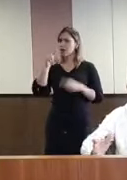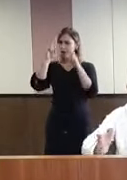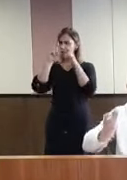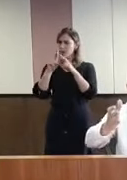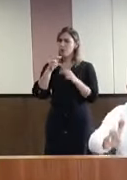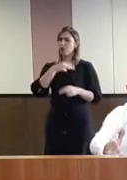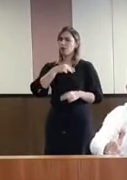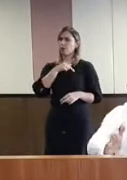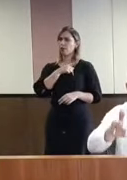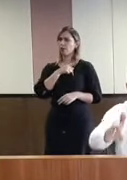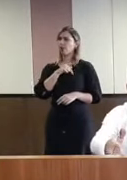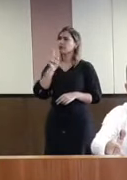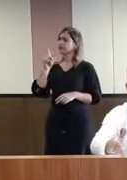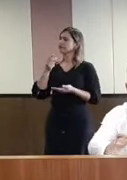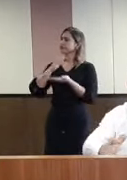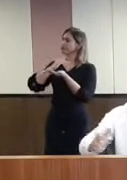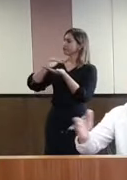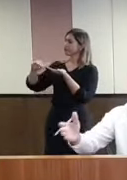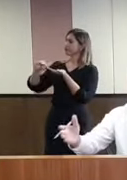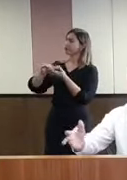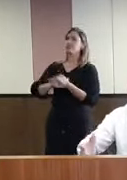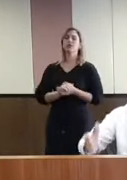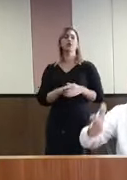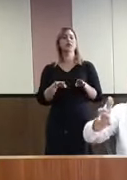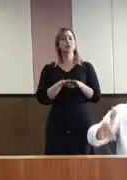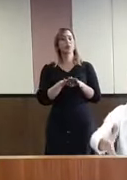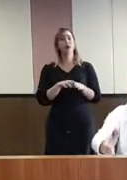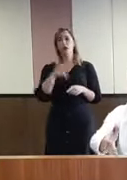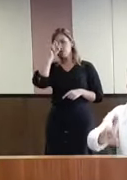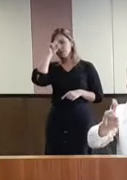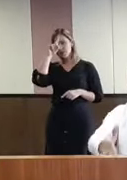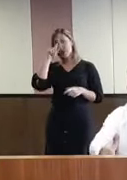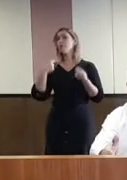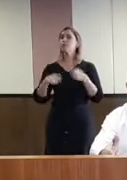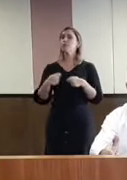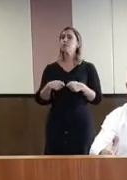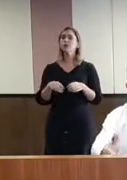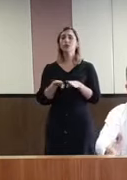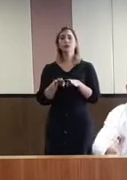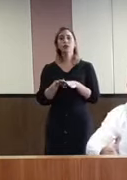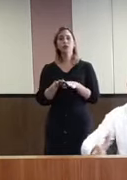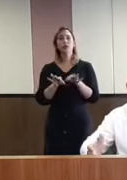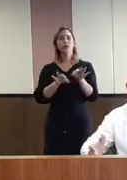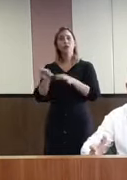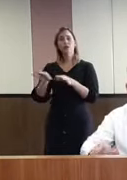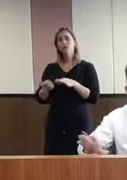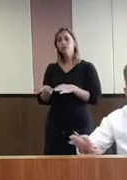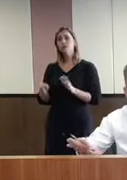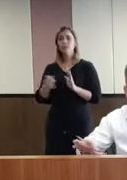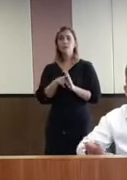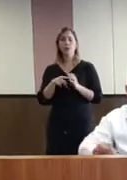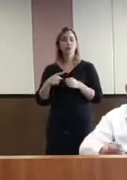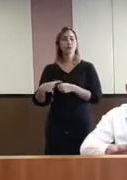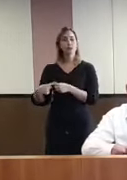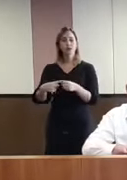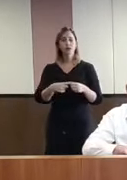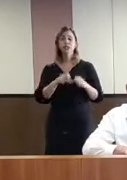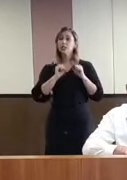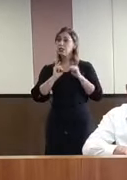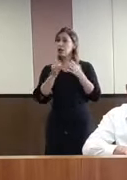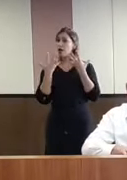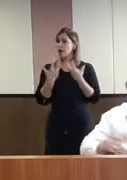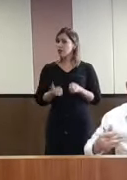tem que entrar no CIEVES e colocar informação. O hospital tem que colocar essa informação no município. Seguindo esse protocolo, as informações